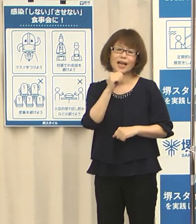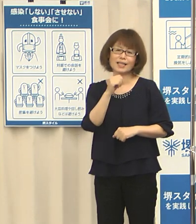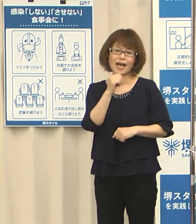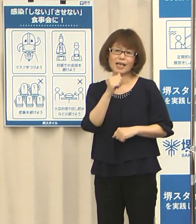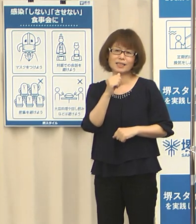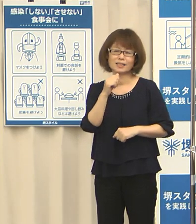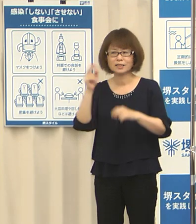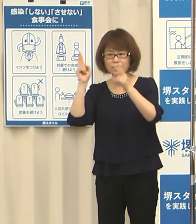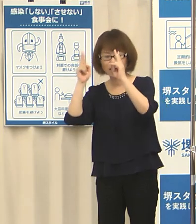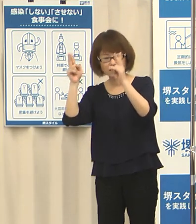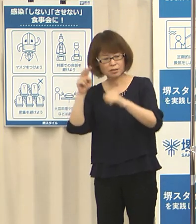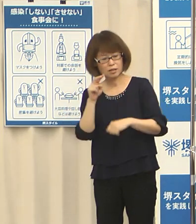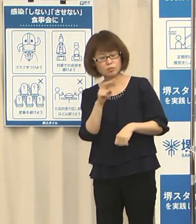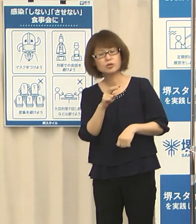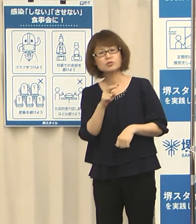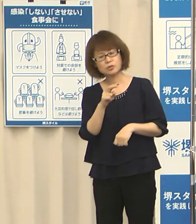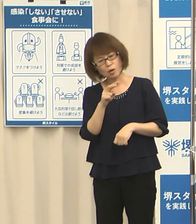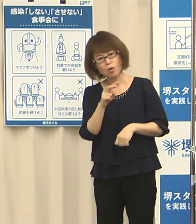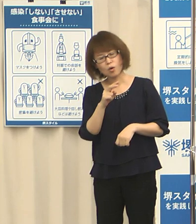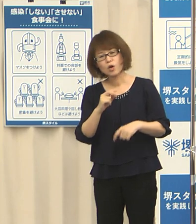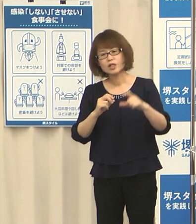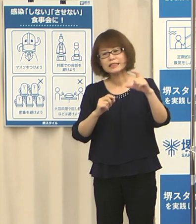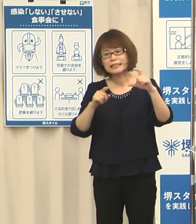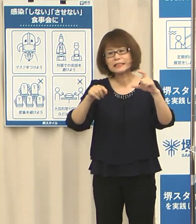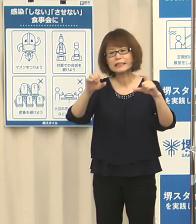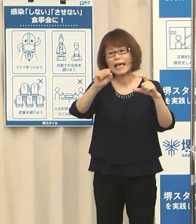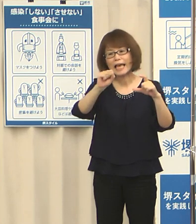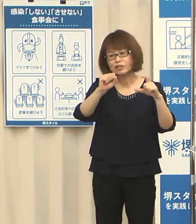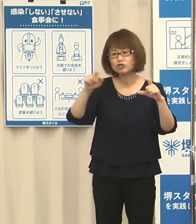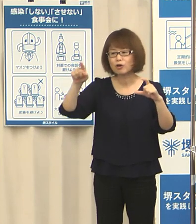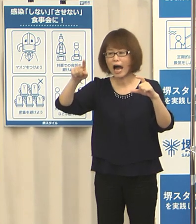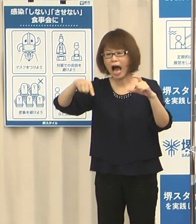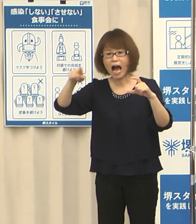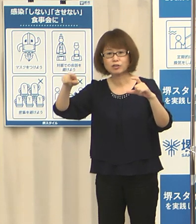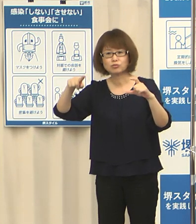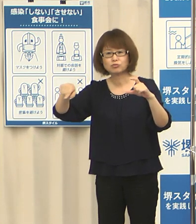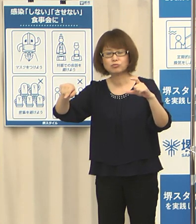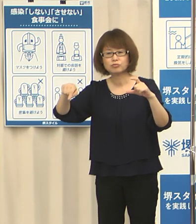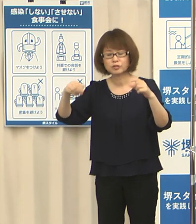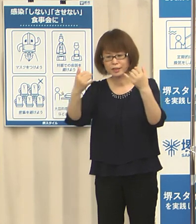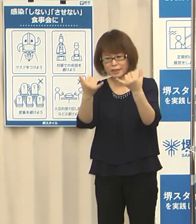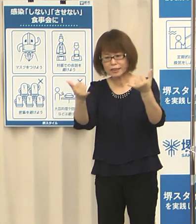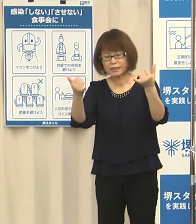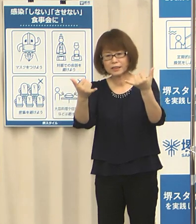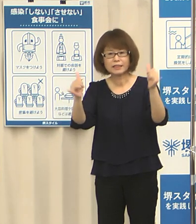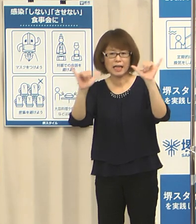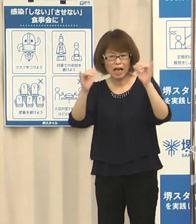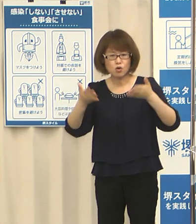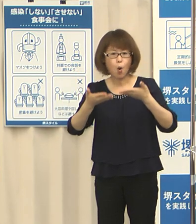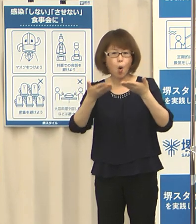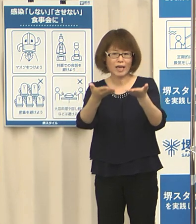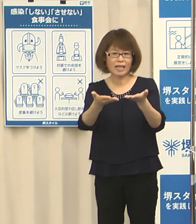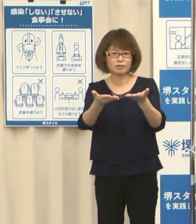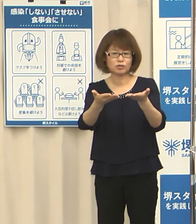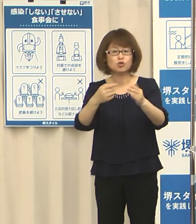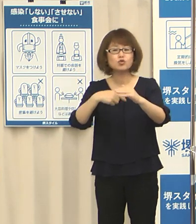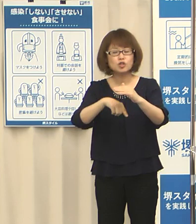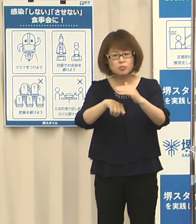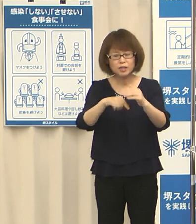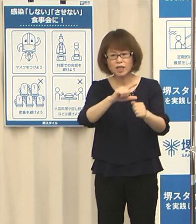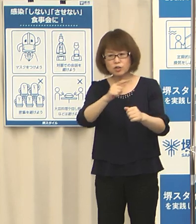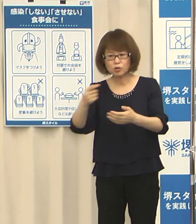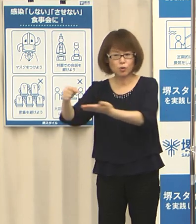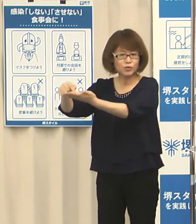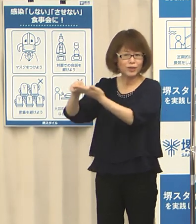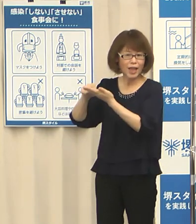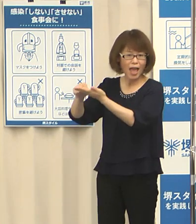業からすると CSR、 社会貢献という意味でですね、いろいろと提案をしてこられます